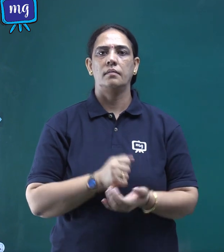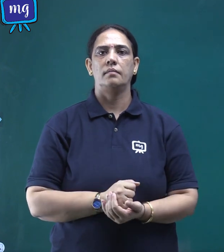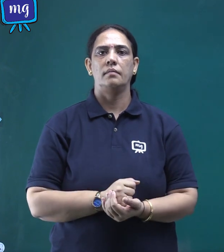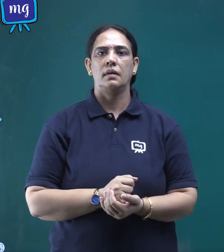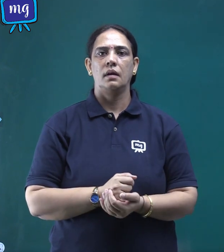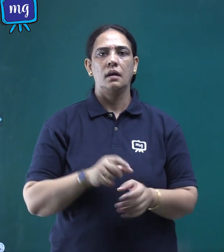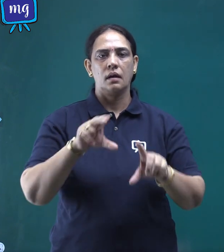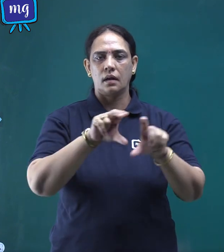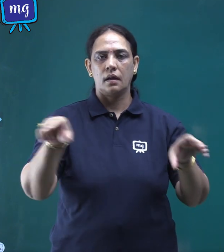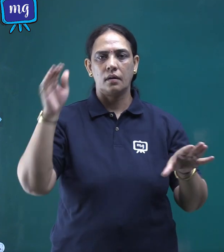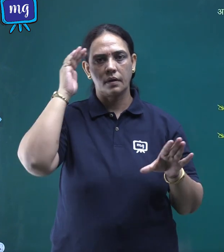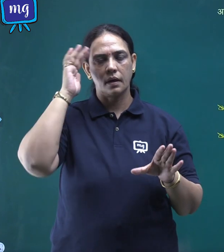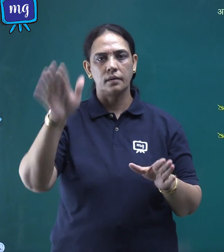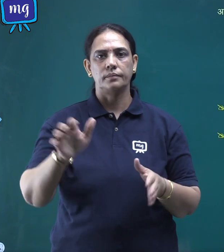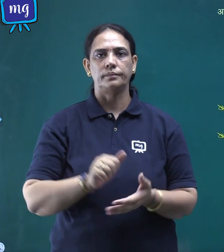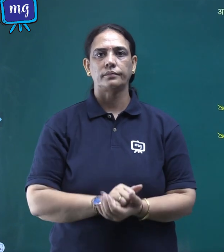समझ आ गया?